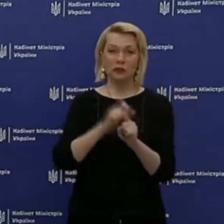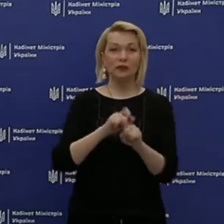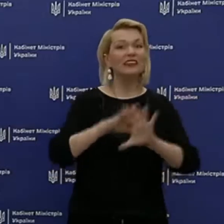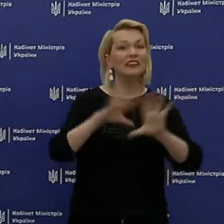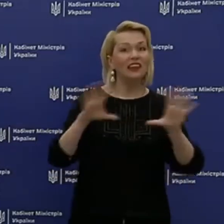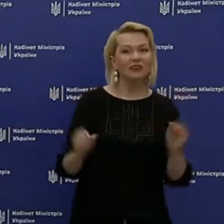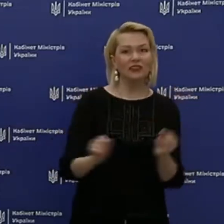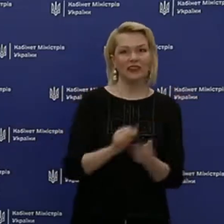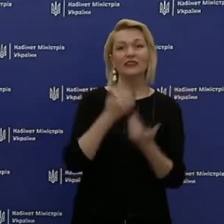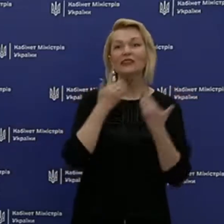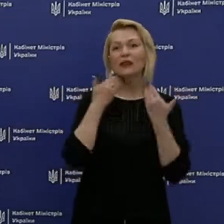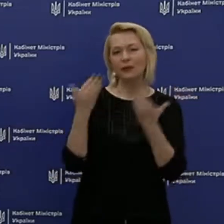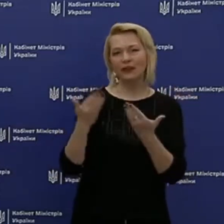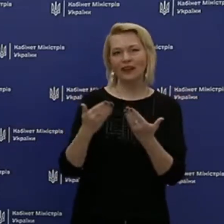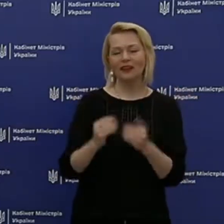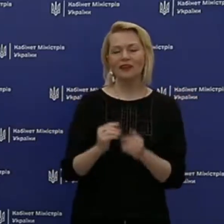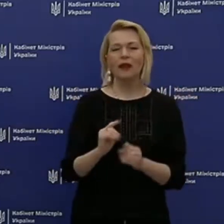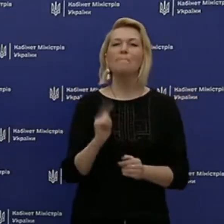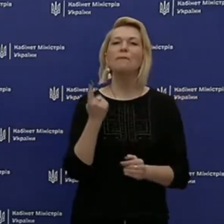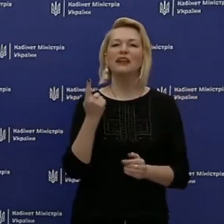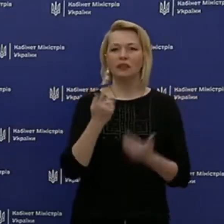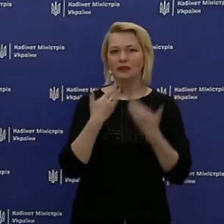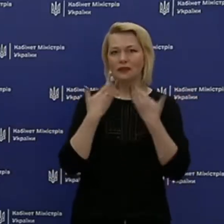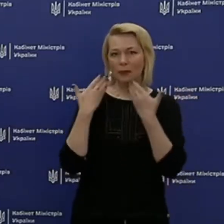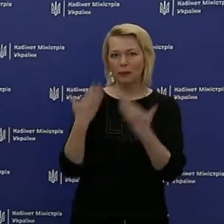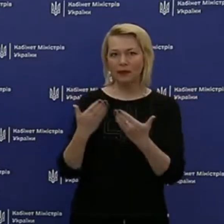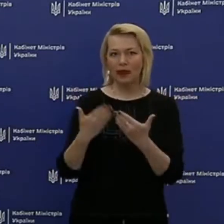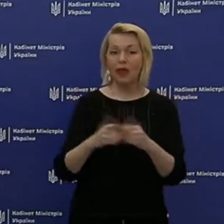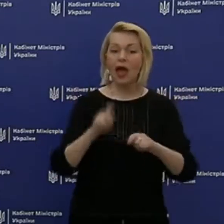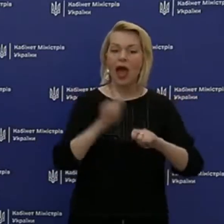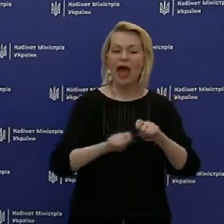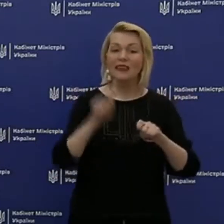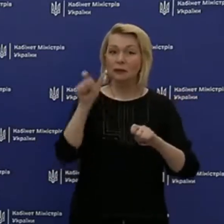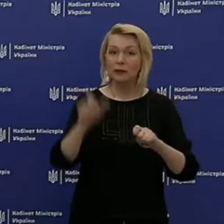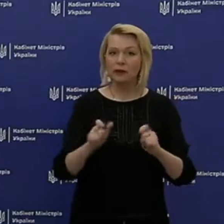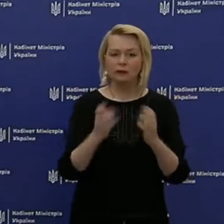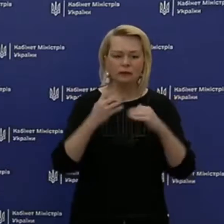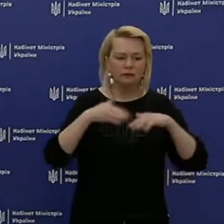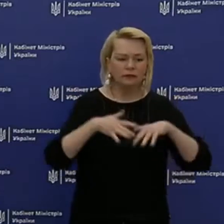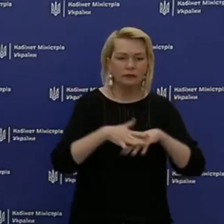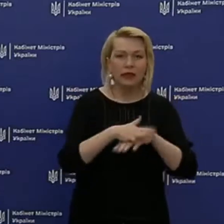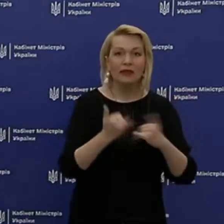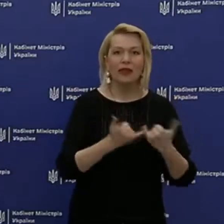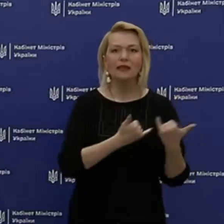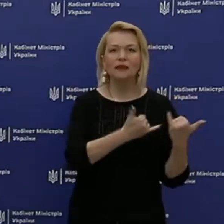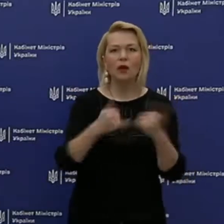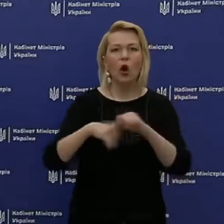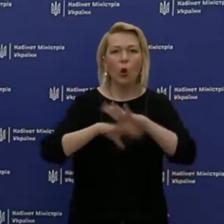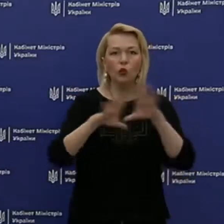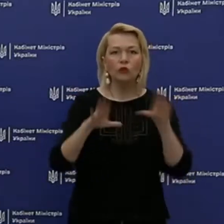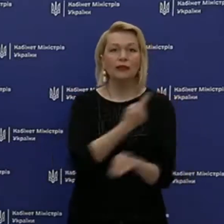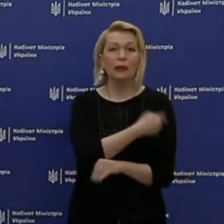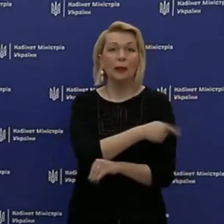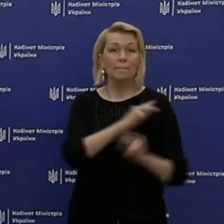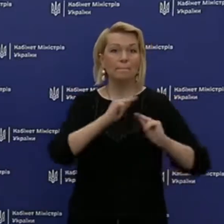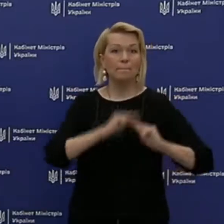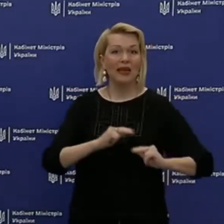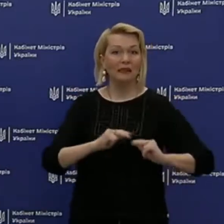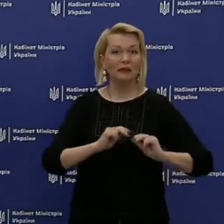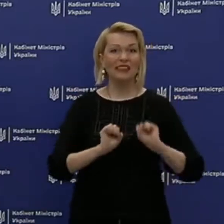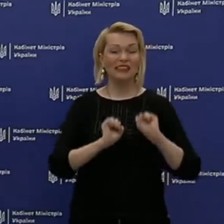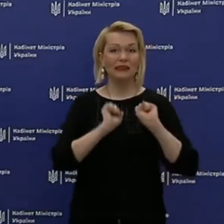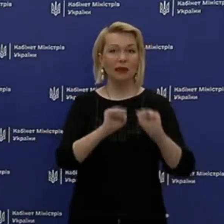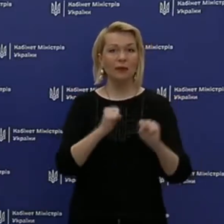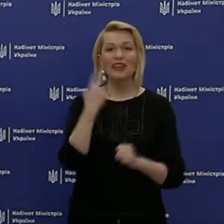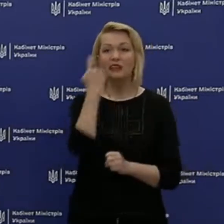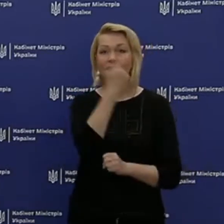запитання. Дякуємо. Отже, перше запитання. Експерти підрахували, що для забезпечення усіх медиків засобами